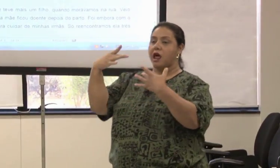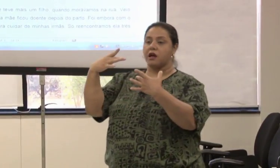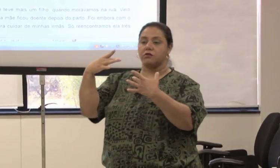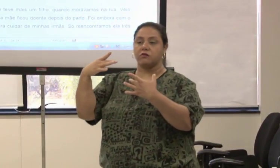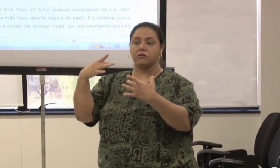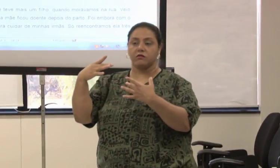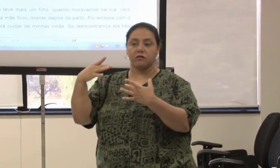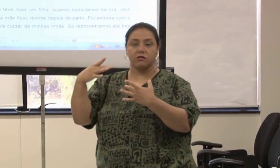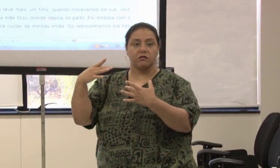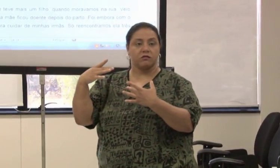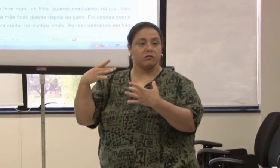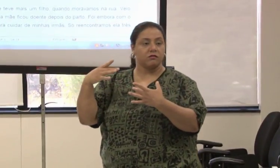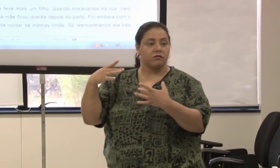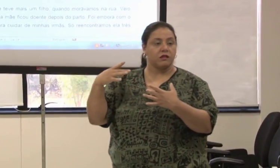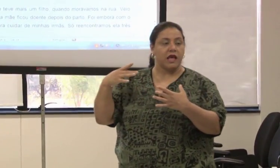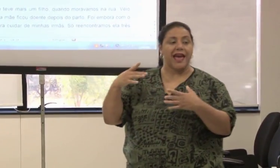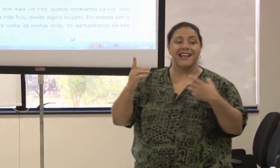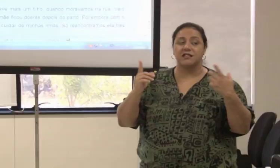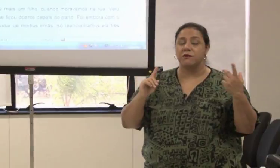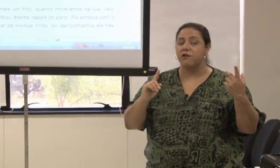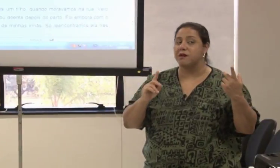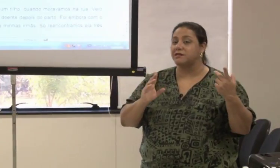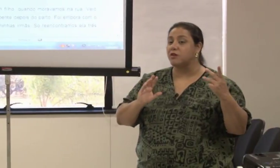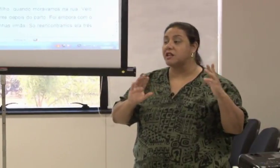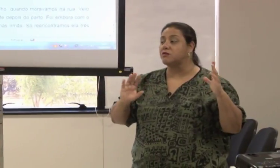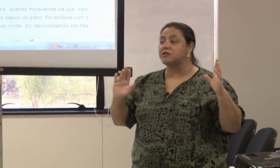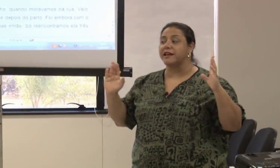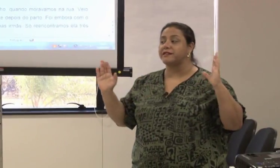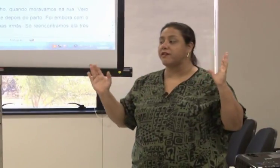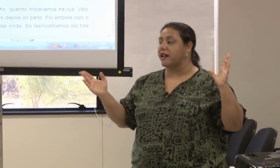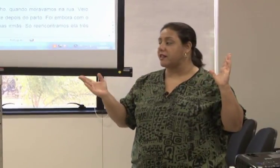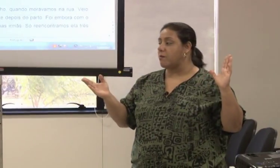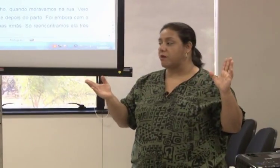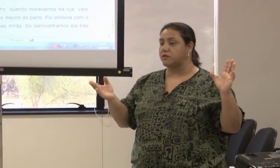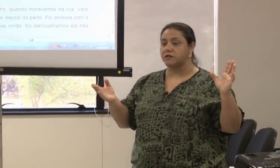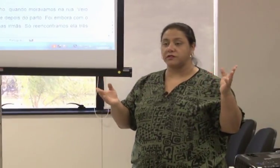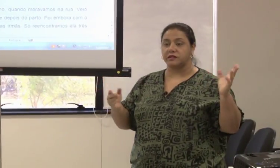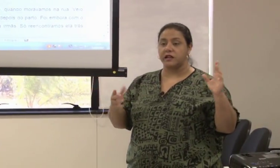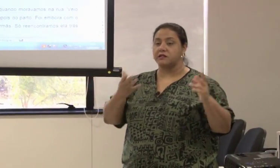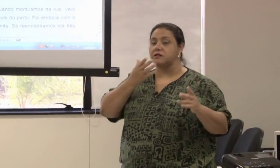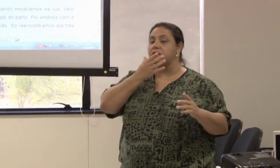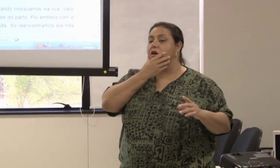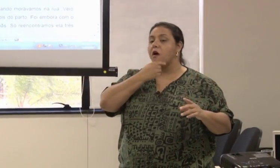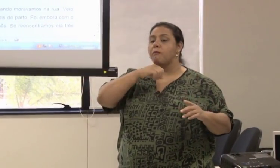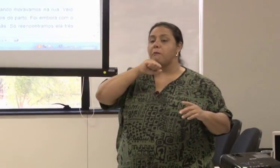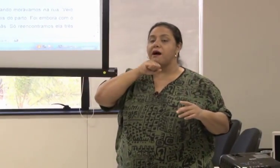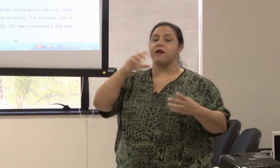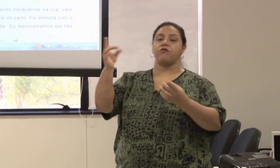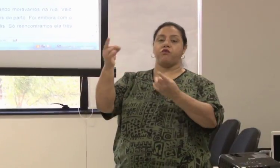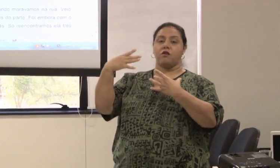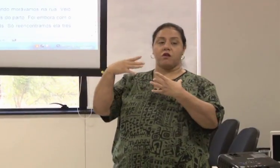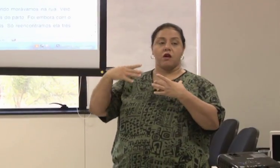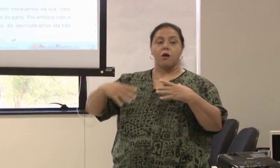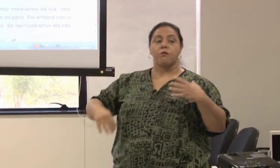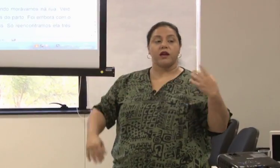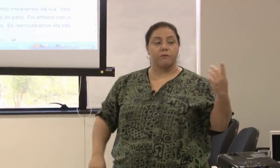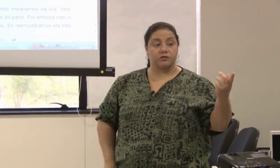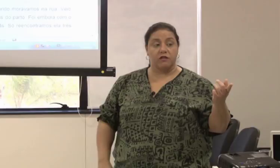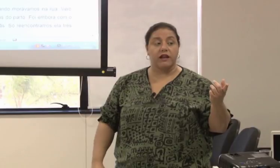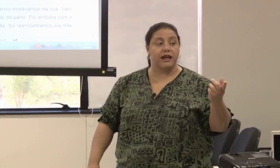Largando. Essa é uma informação que não sei se vai dar tempo para vocês fazerem, papai, porque a pessoa vai ler